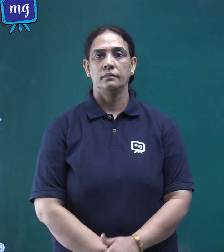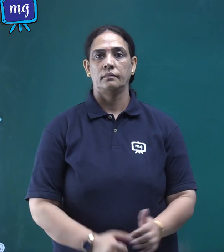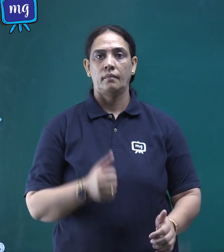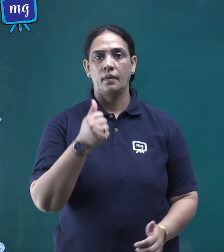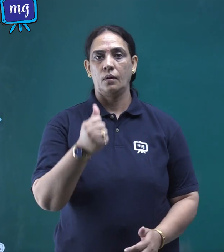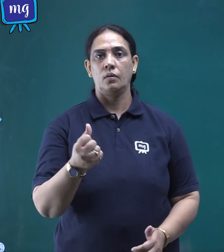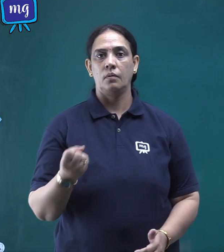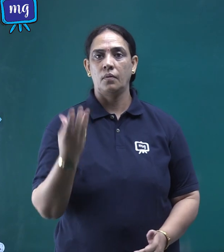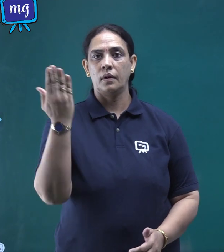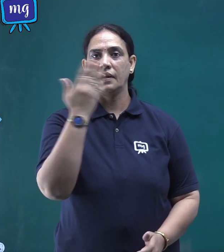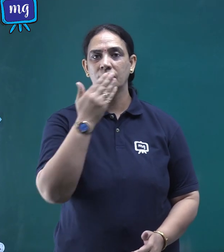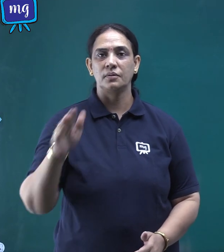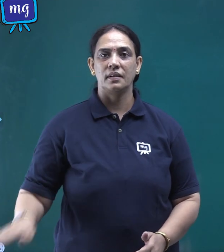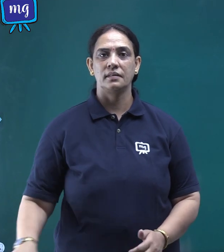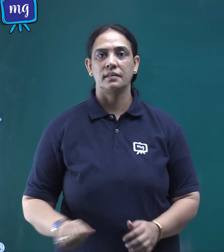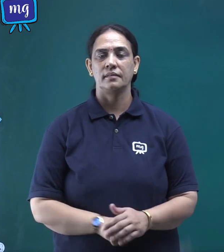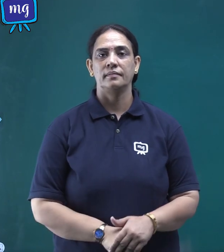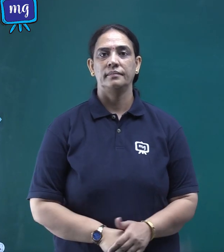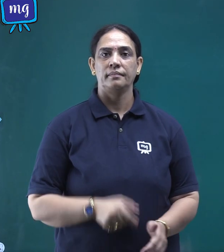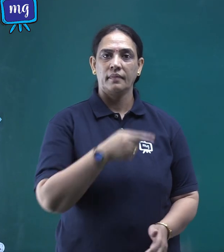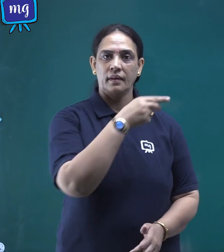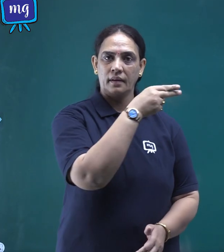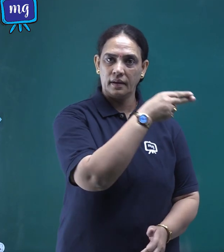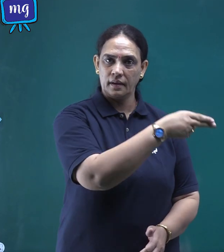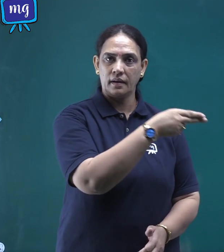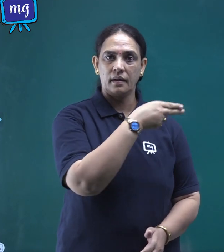गुड मॉर्निंग बच्चों, मेरा नाम